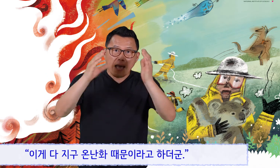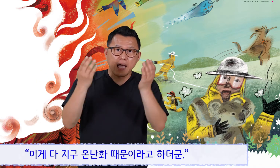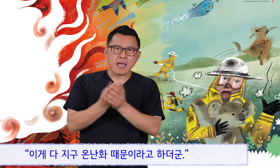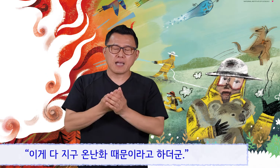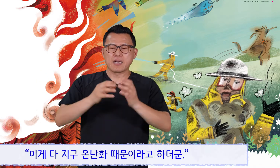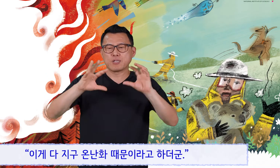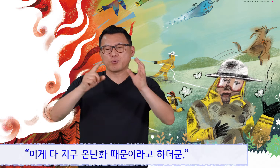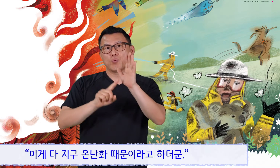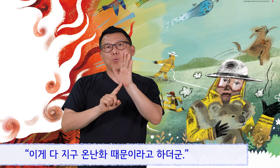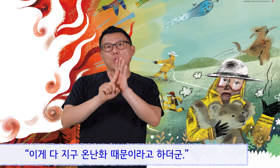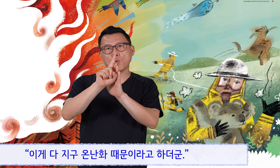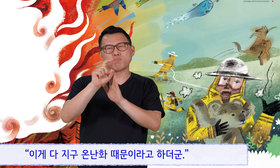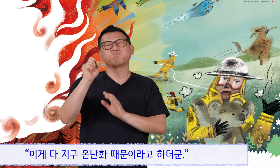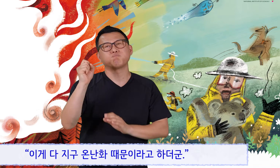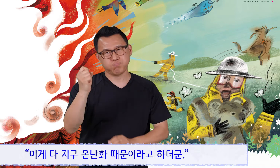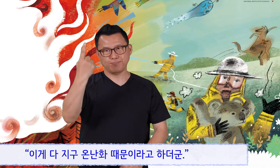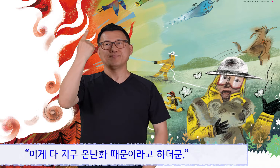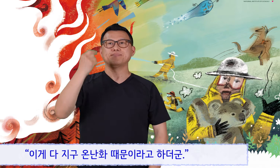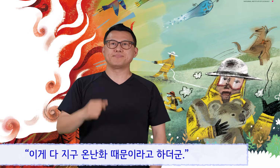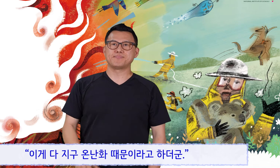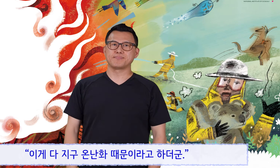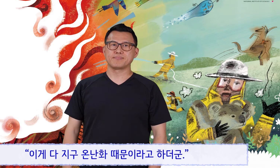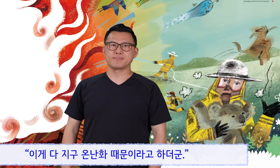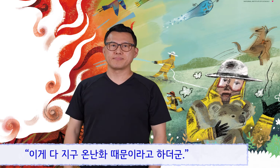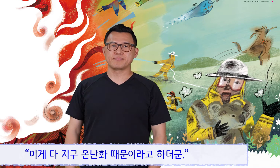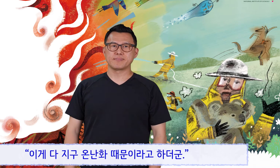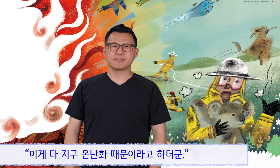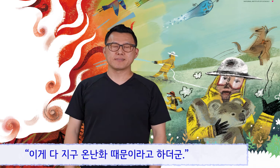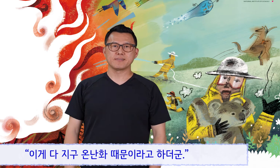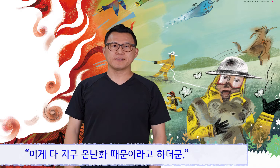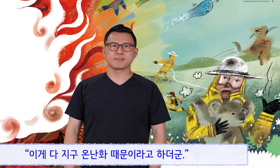이게 다 지구온난화 때문이라고 하더군.